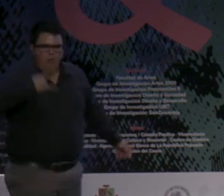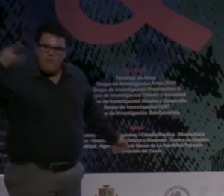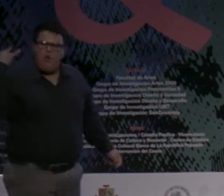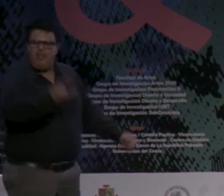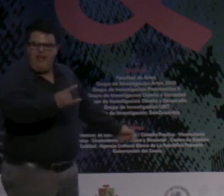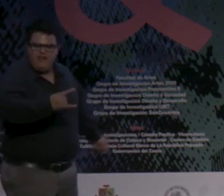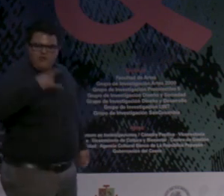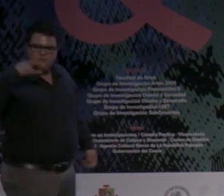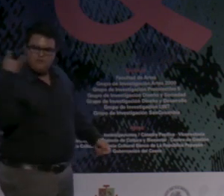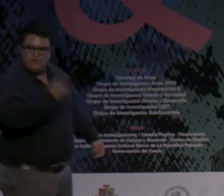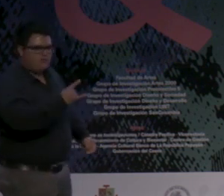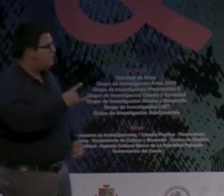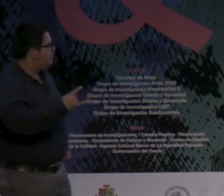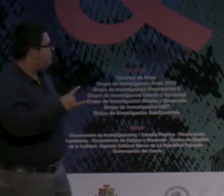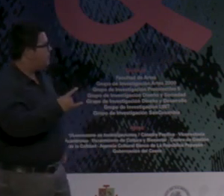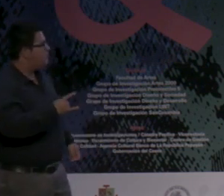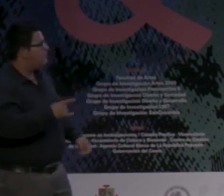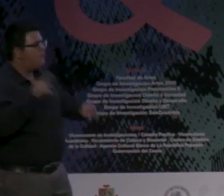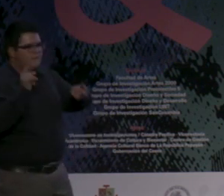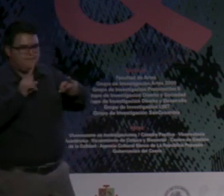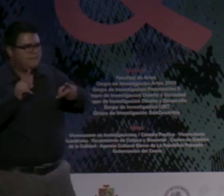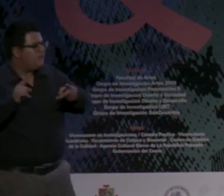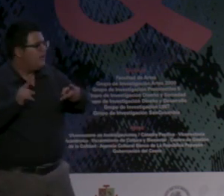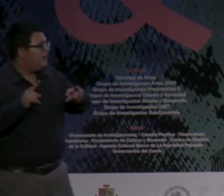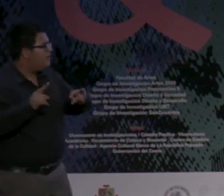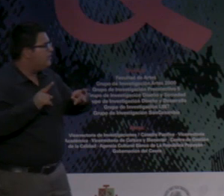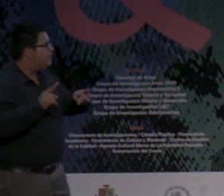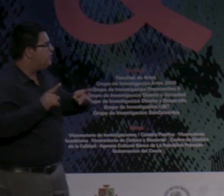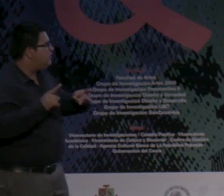¡Hijueputas! Y está otra vez en Tibasosa. ¿No?